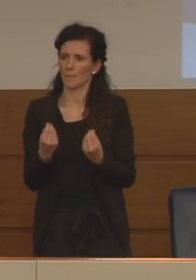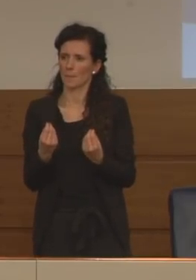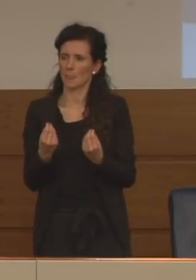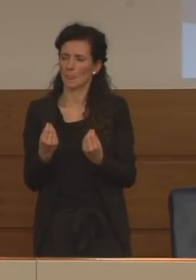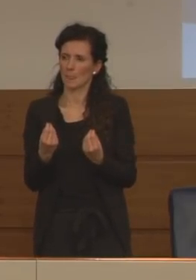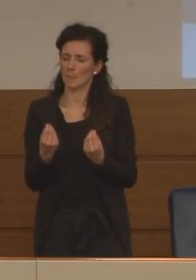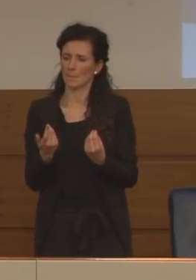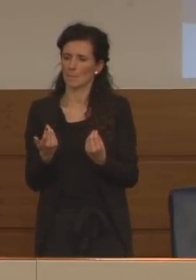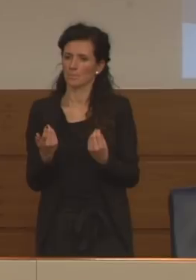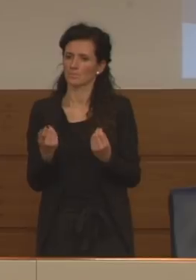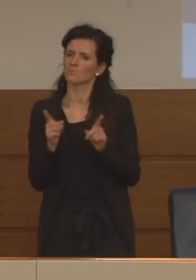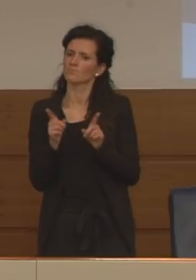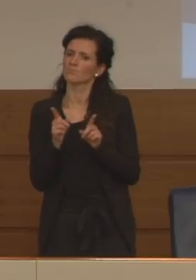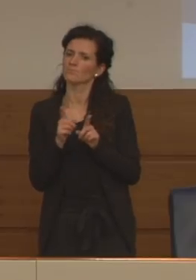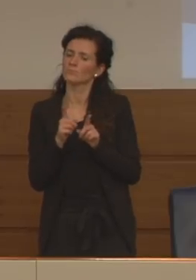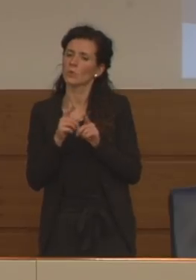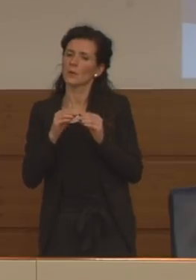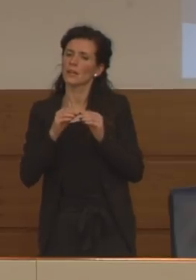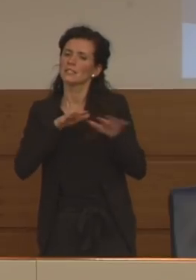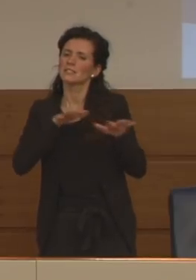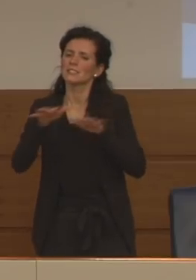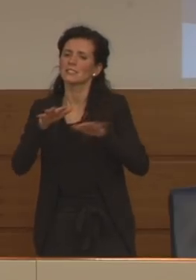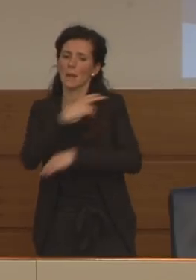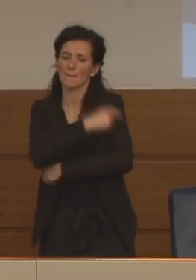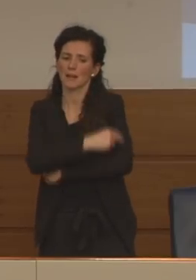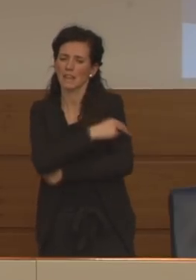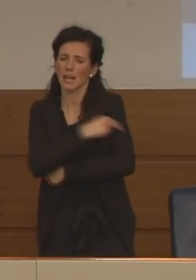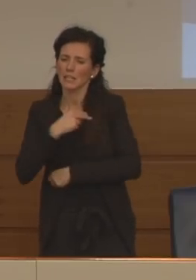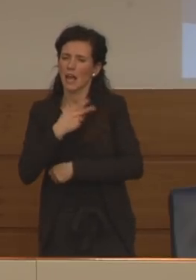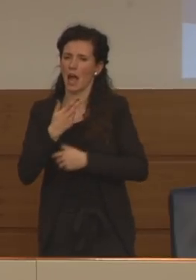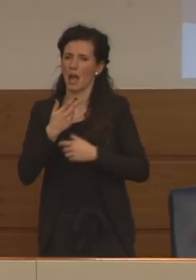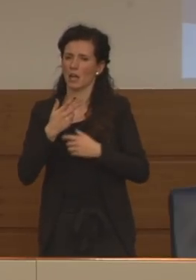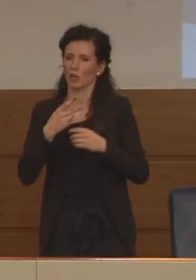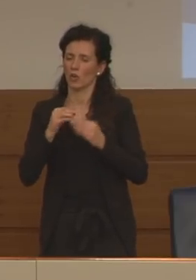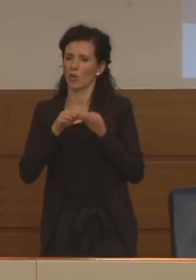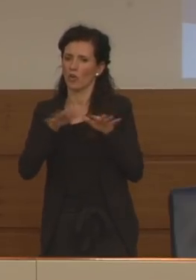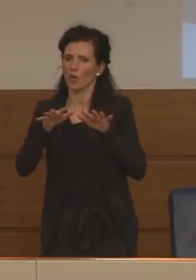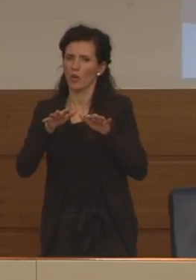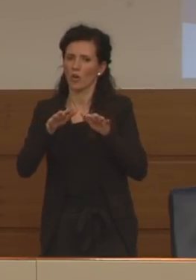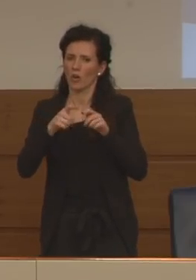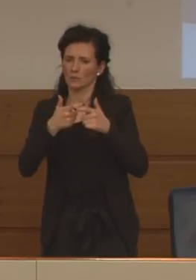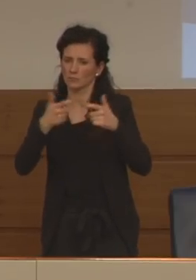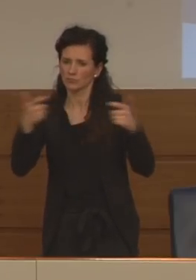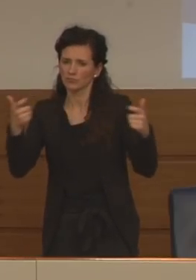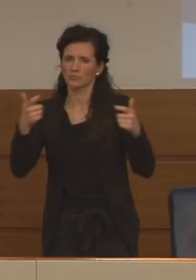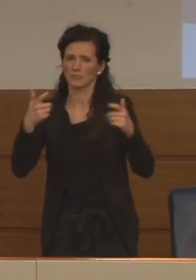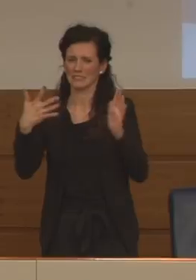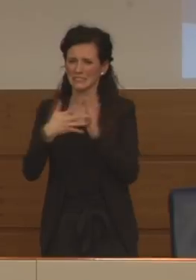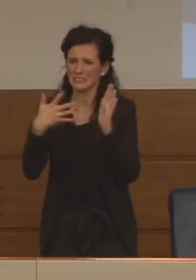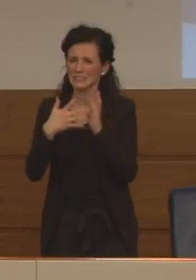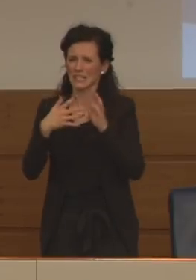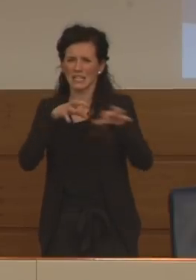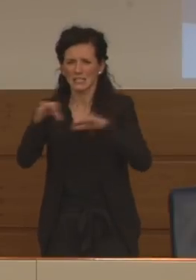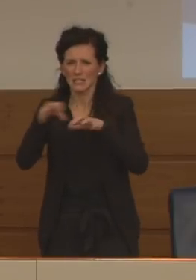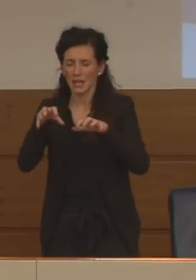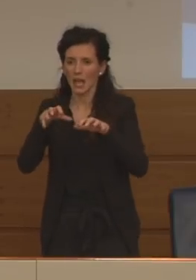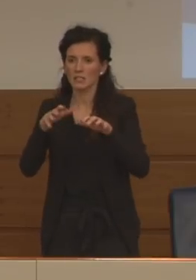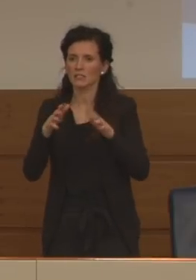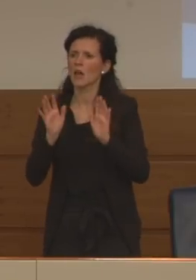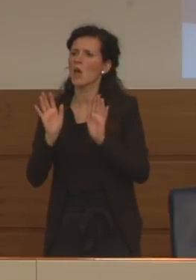o lo stress del sistema sanitario o la conta dei deceduti ma il fatto che all'interno delle famiglie